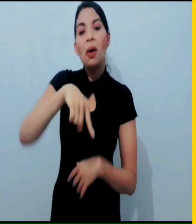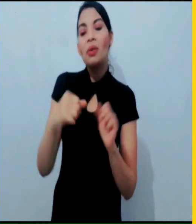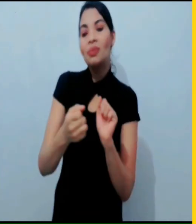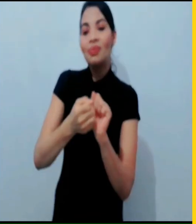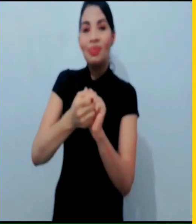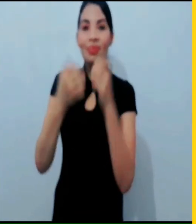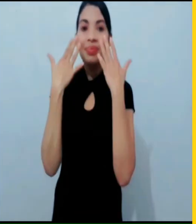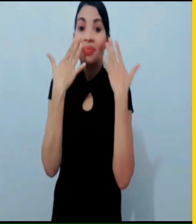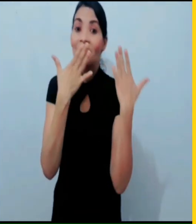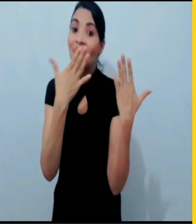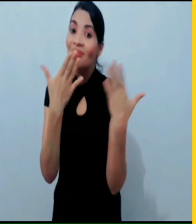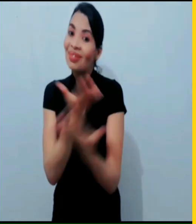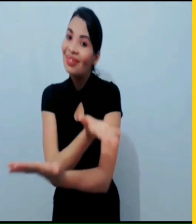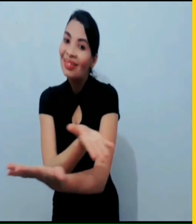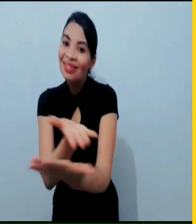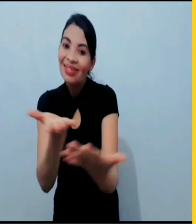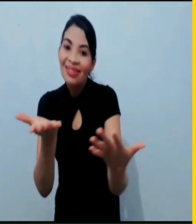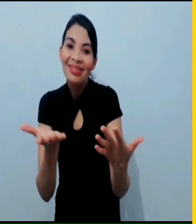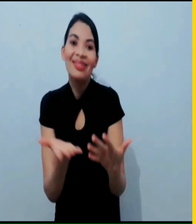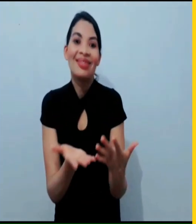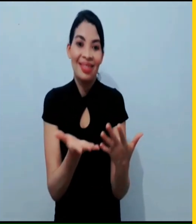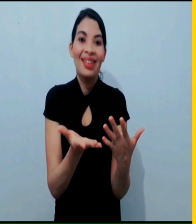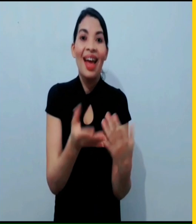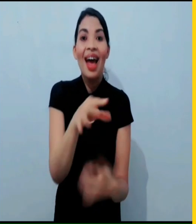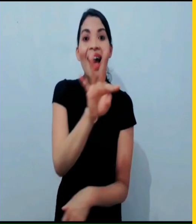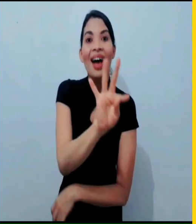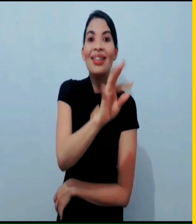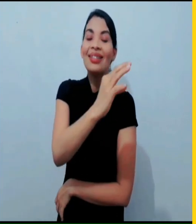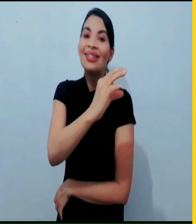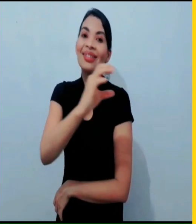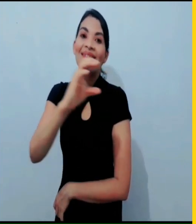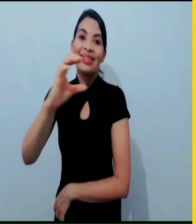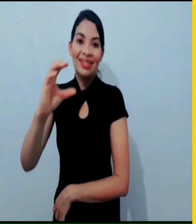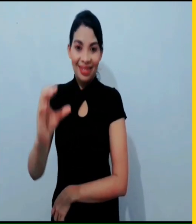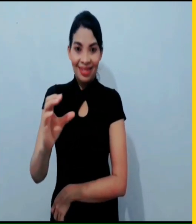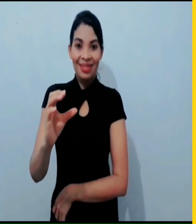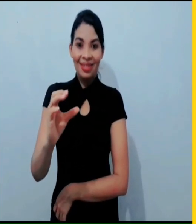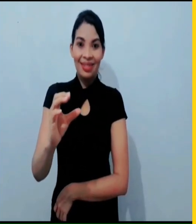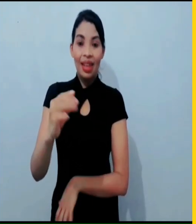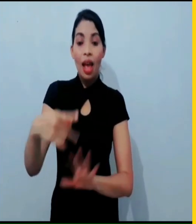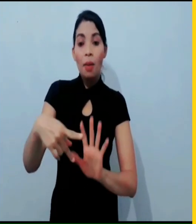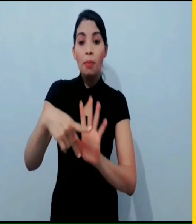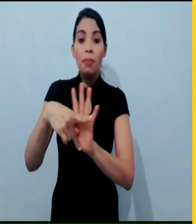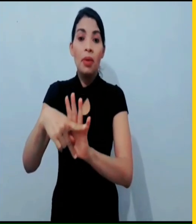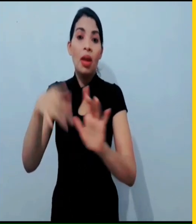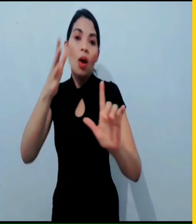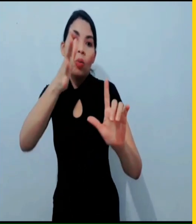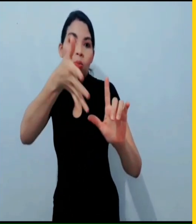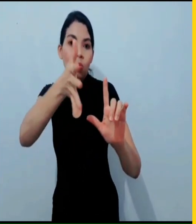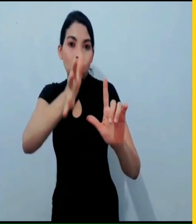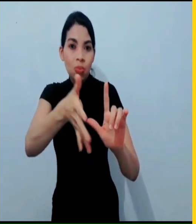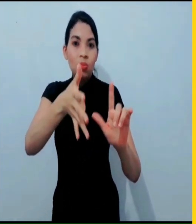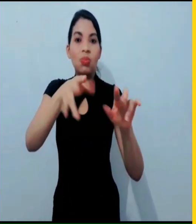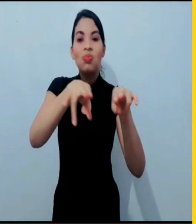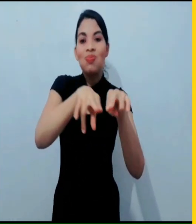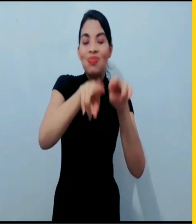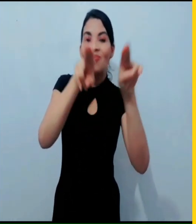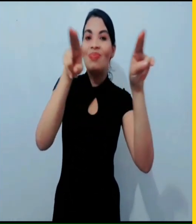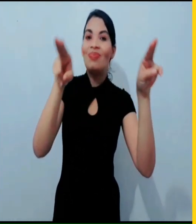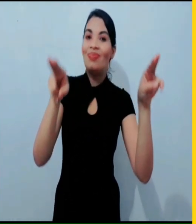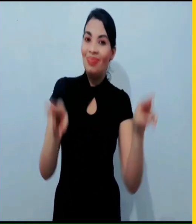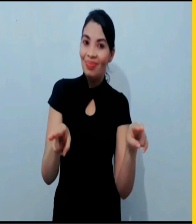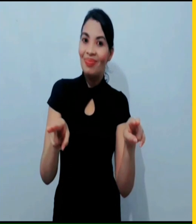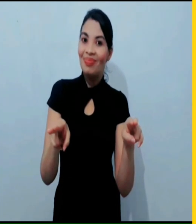iremos apresentar o projeto de ensino, trabalho de conclusão do curso da Licenciatura de Letras